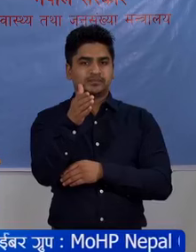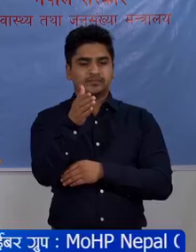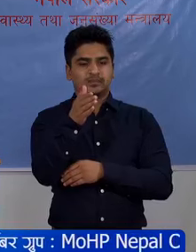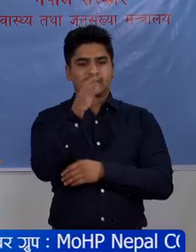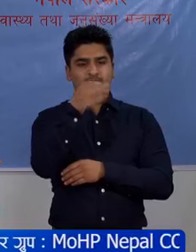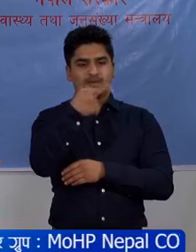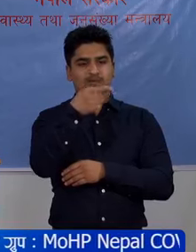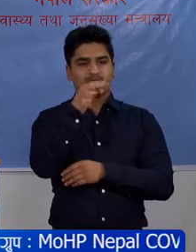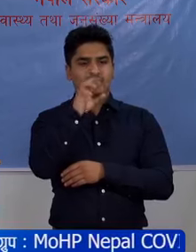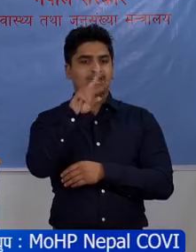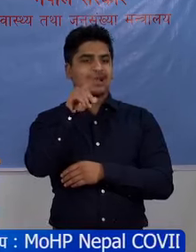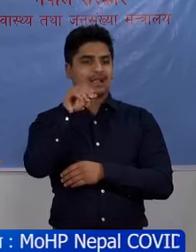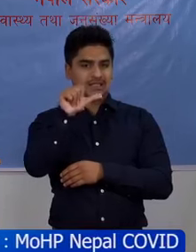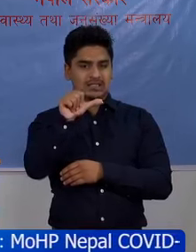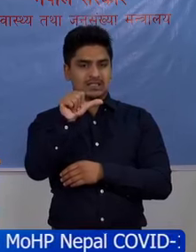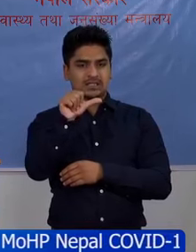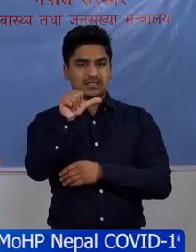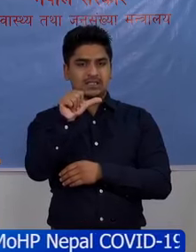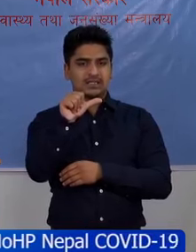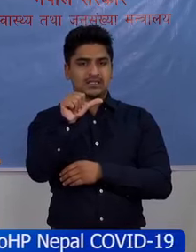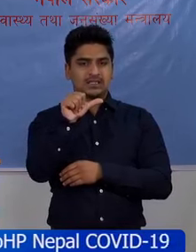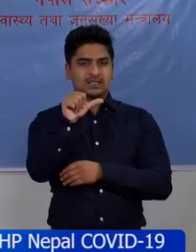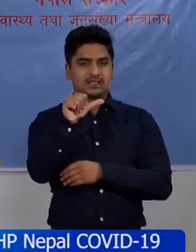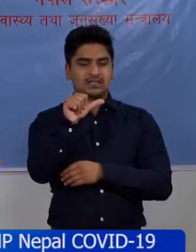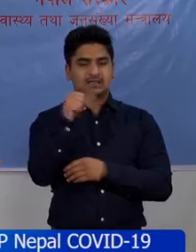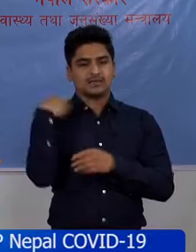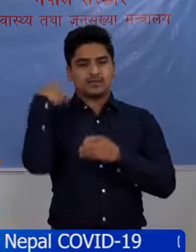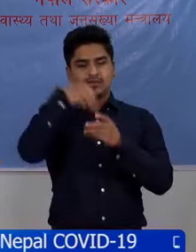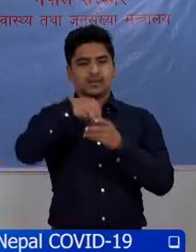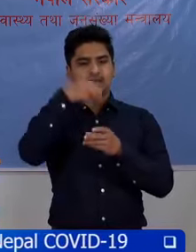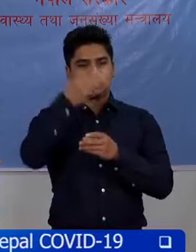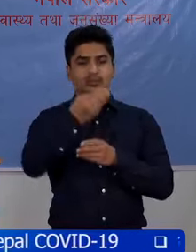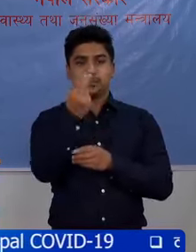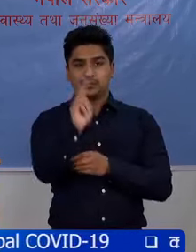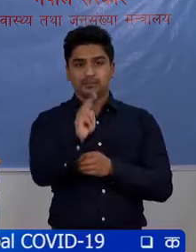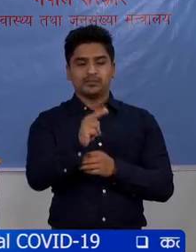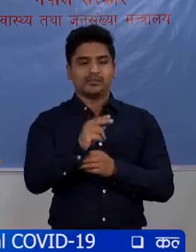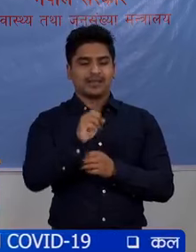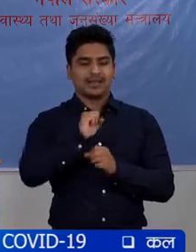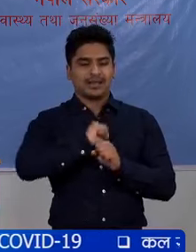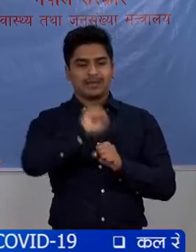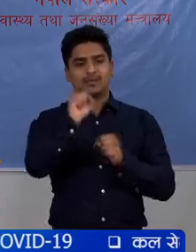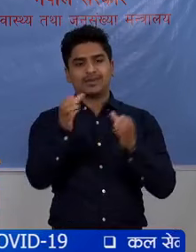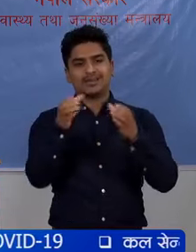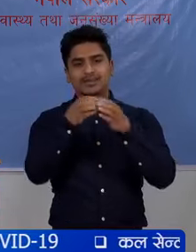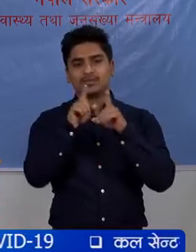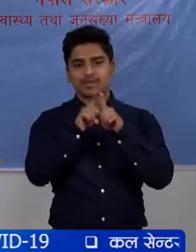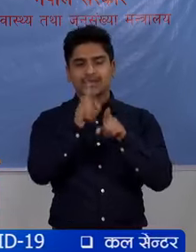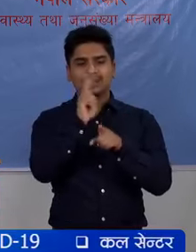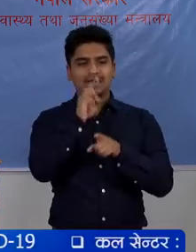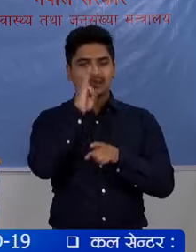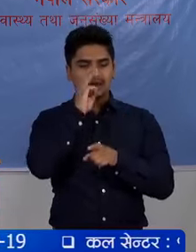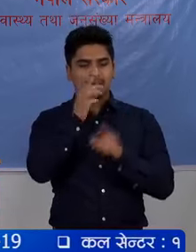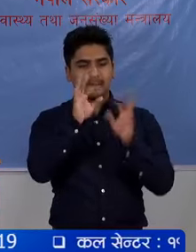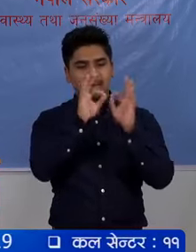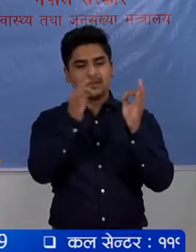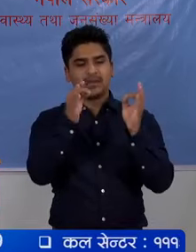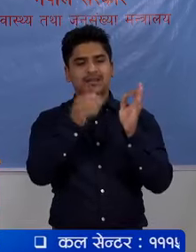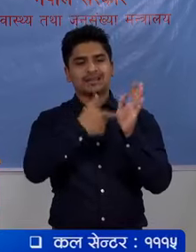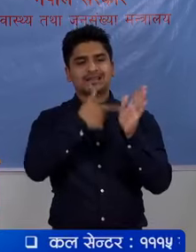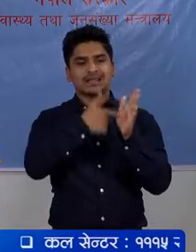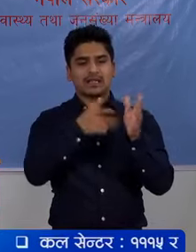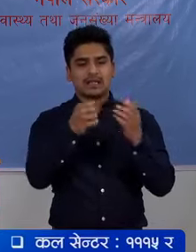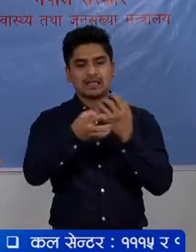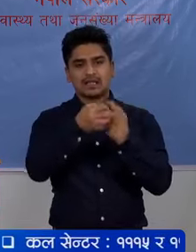नवरावजियुले भागली नू बयको छा आपनो टीम सहीद तेसमा बिविन्न सार्क